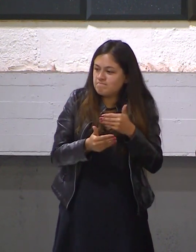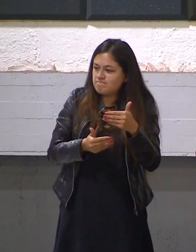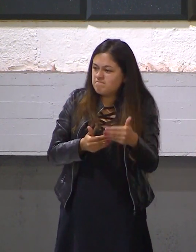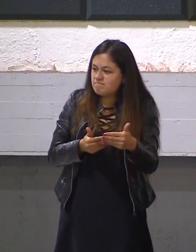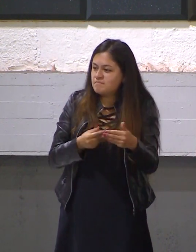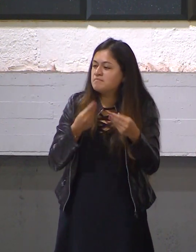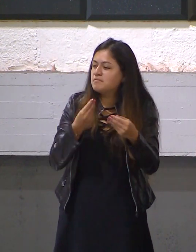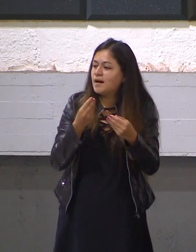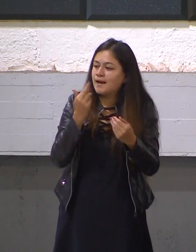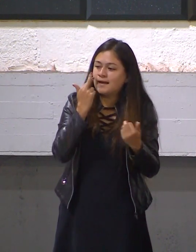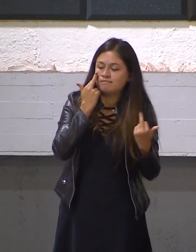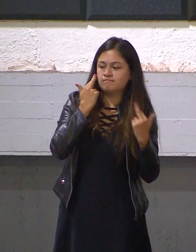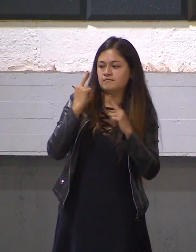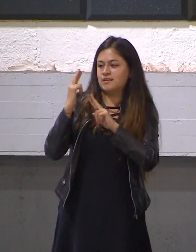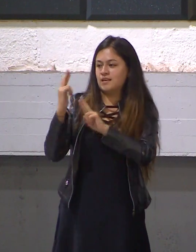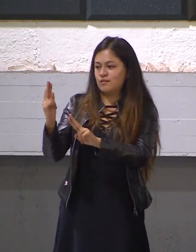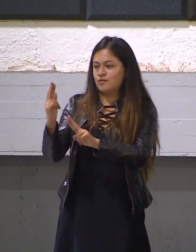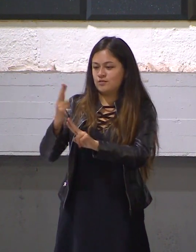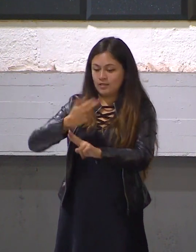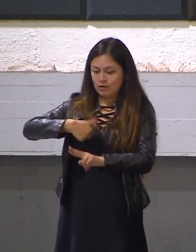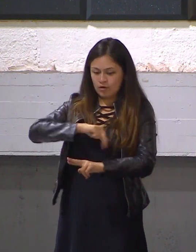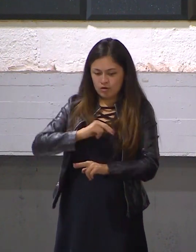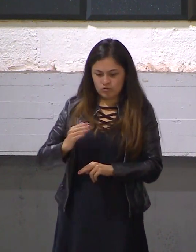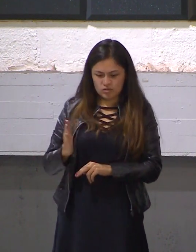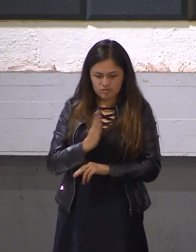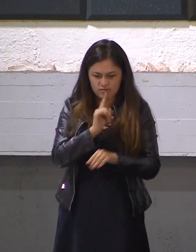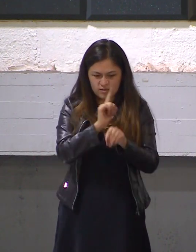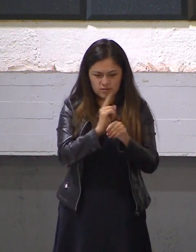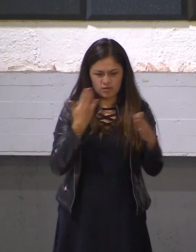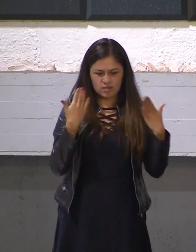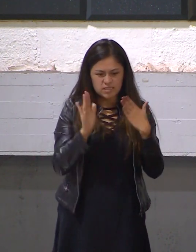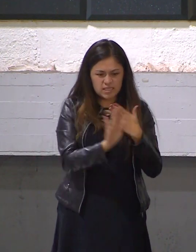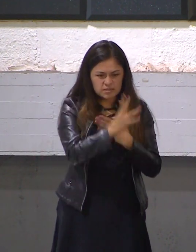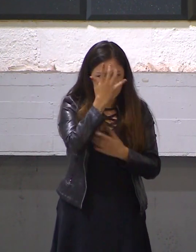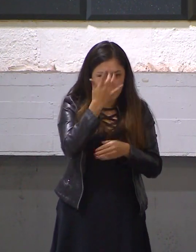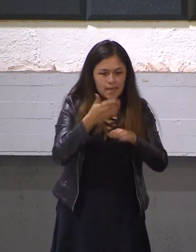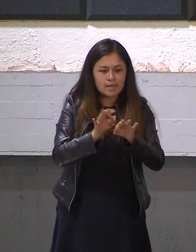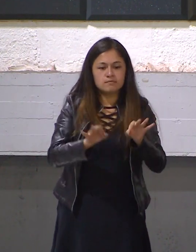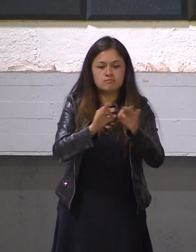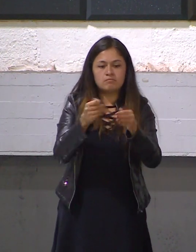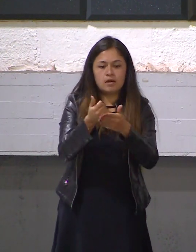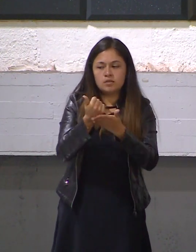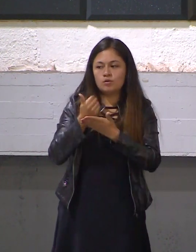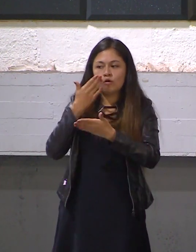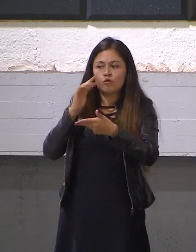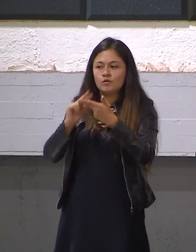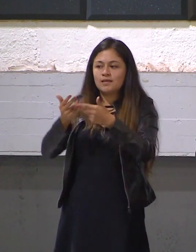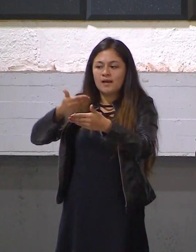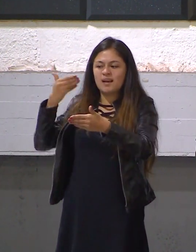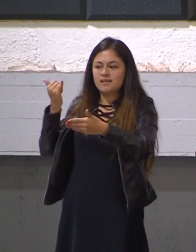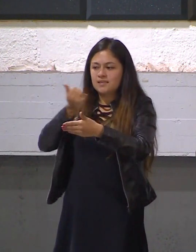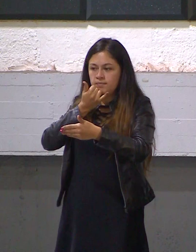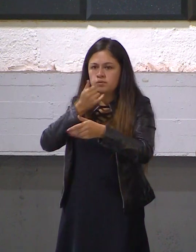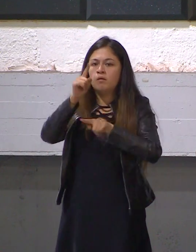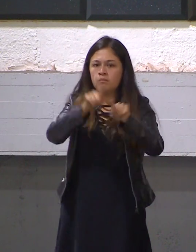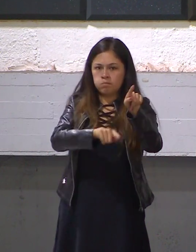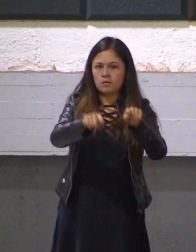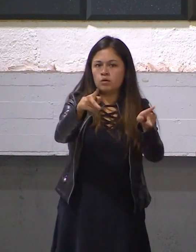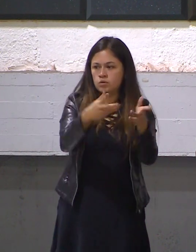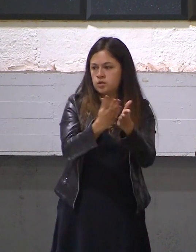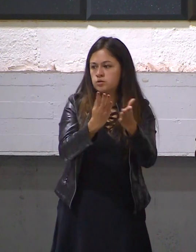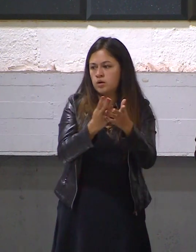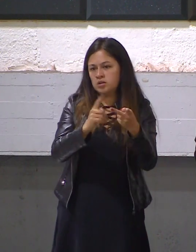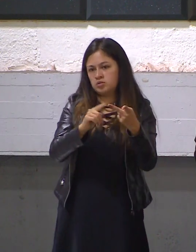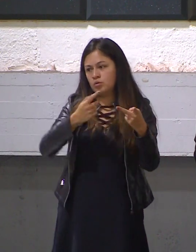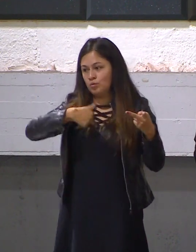para reconocer lo que nosotros somos muchos de los estudiantes algunos de nosotros